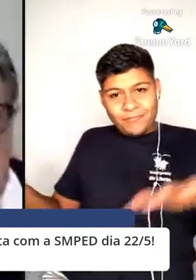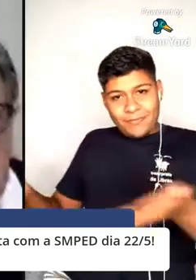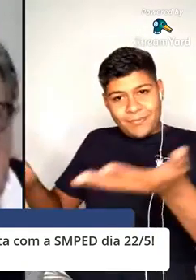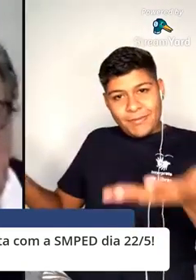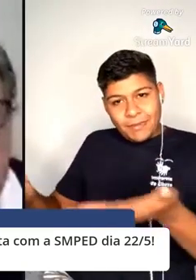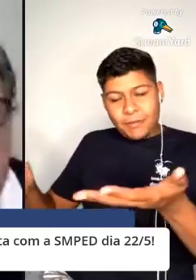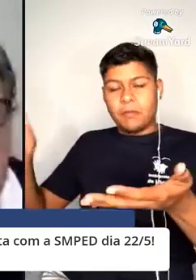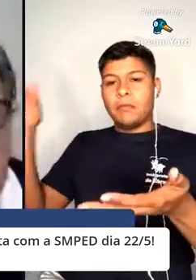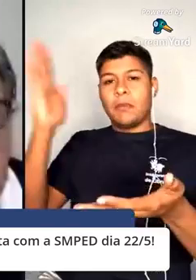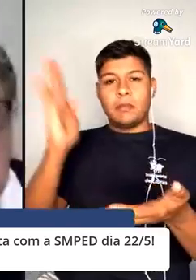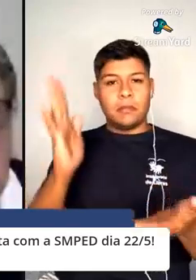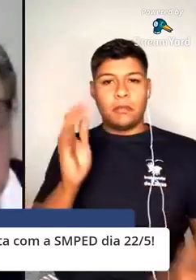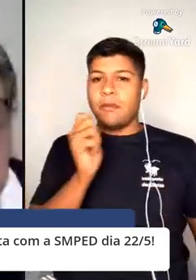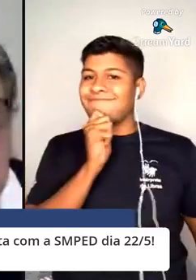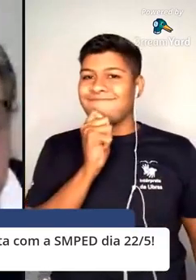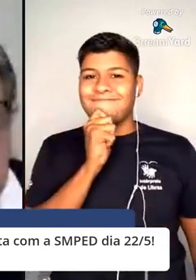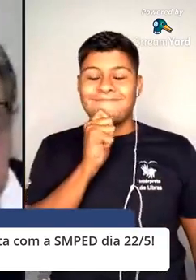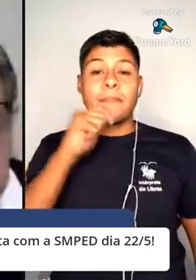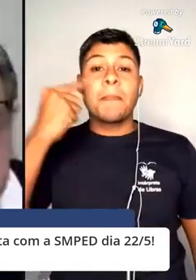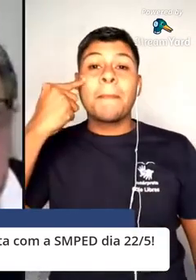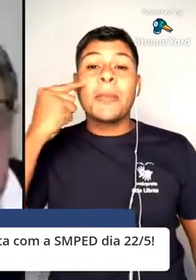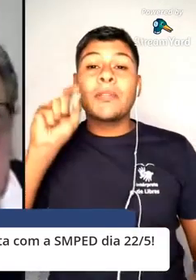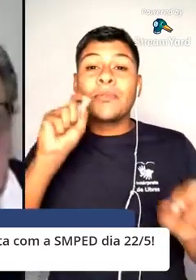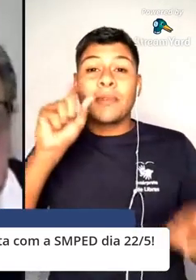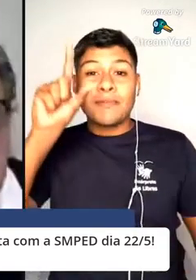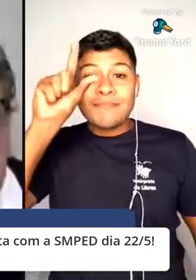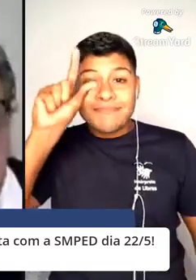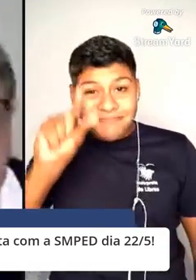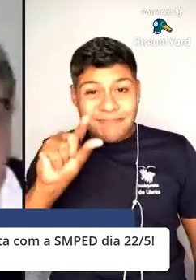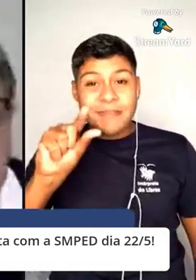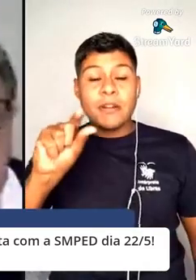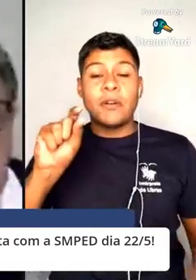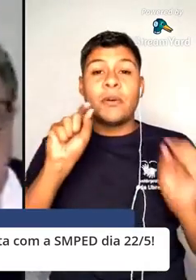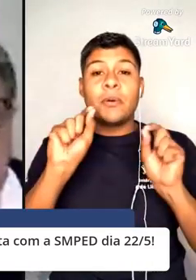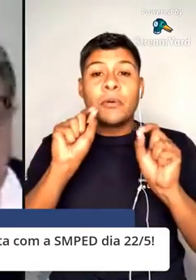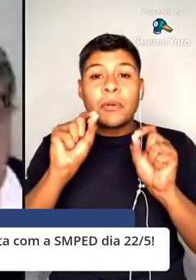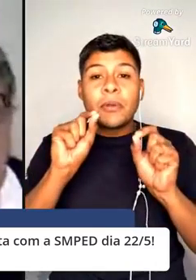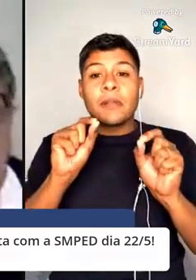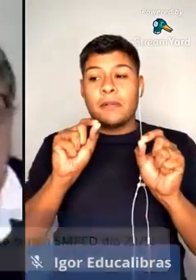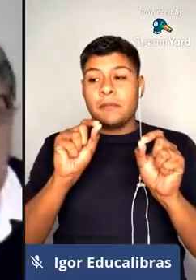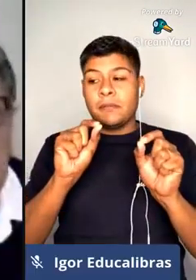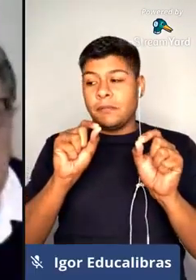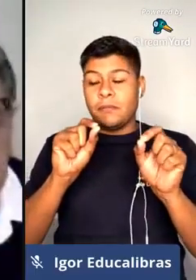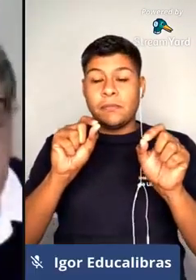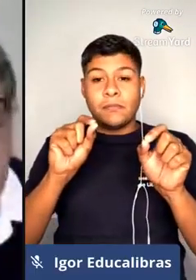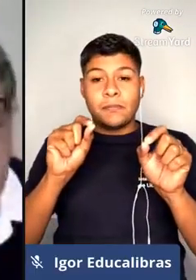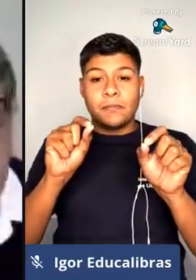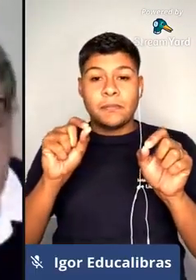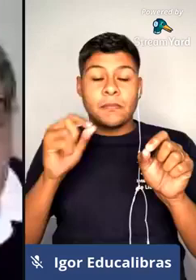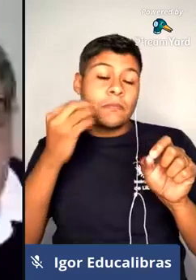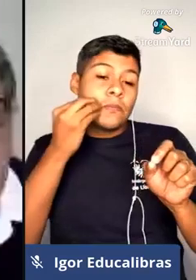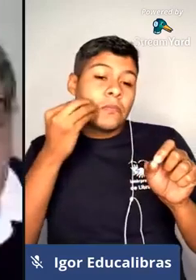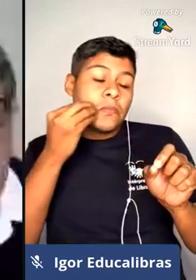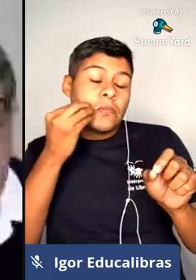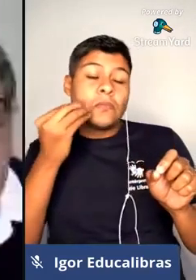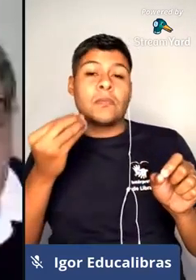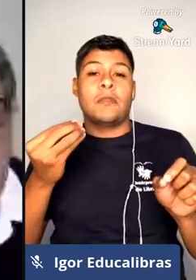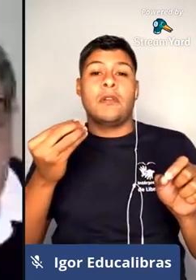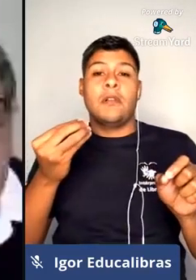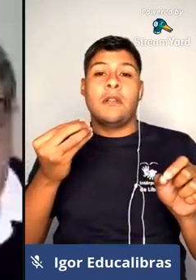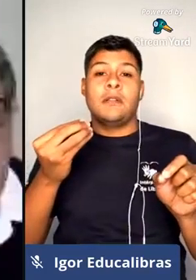no Brasil, que penso minimizaria muito as questões relacionadas